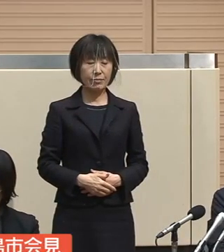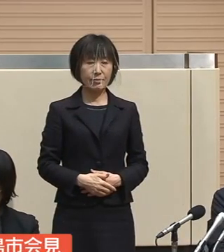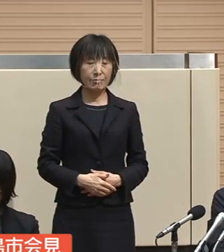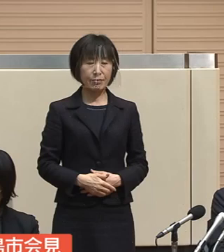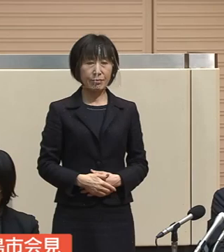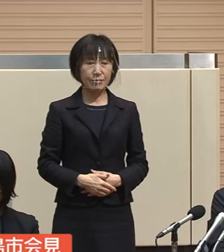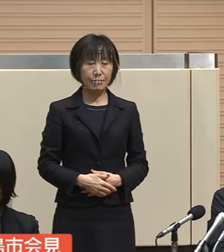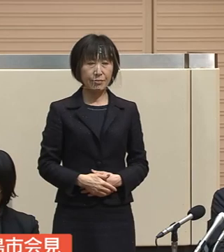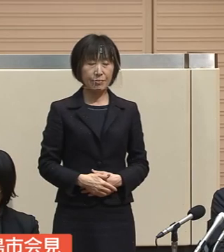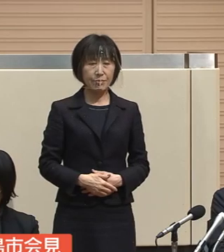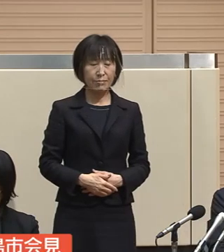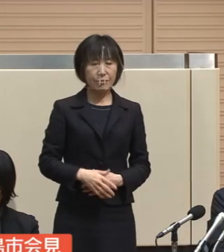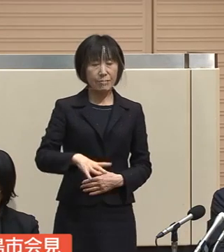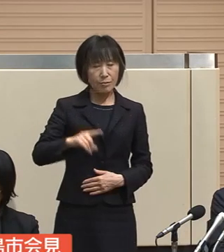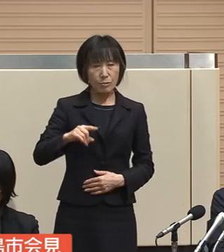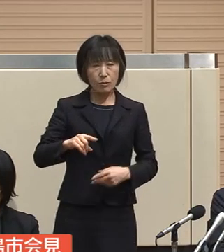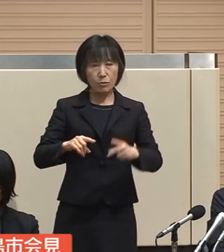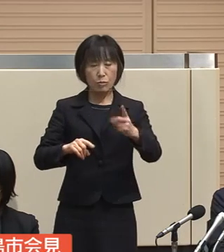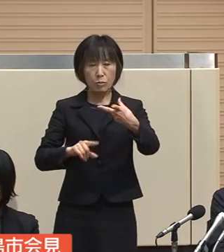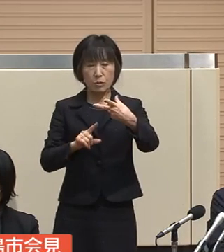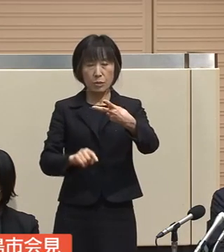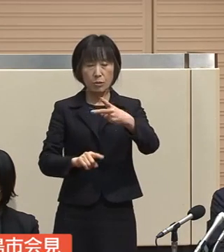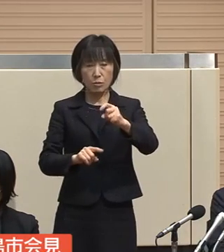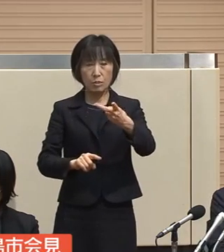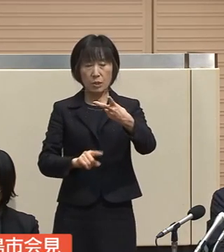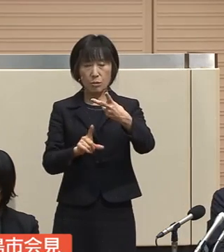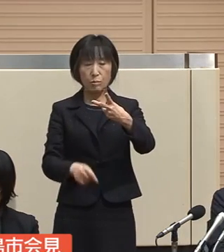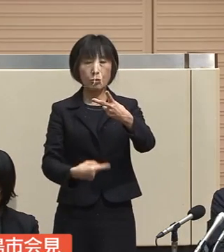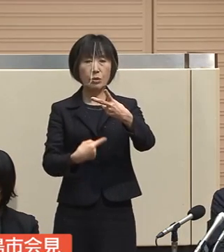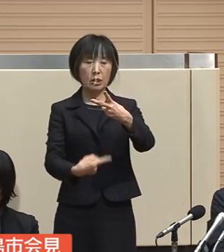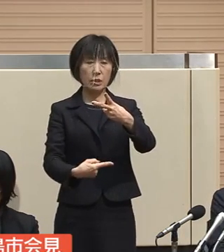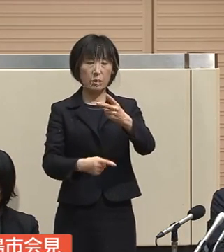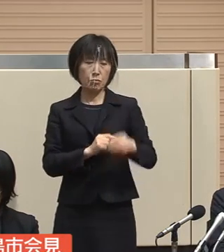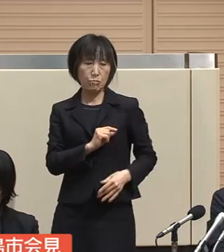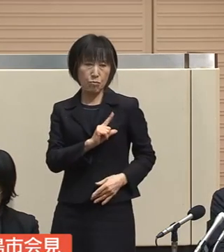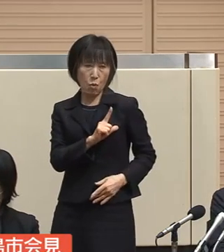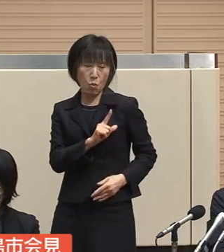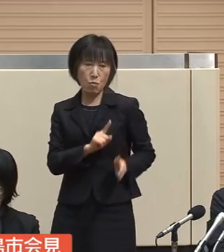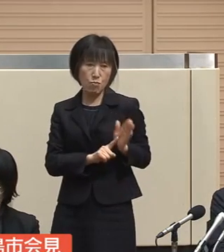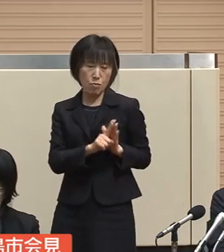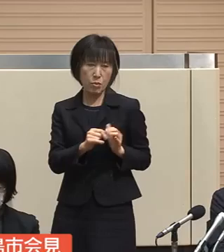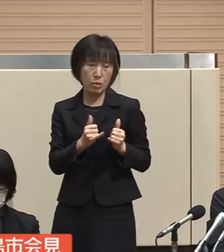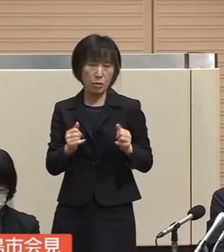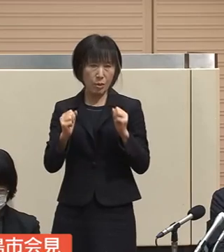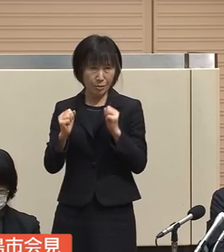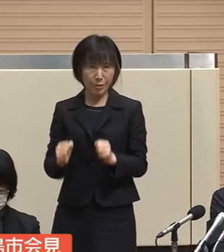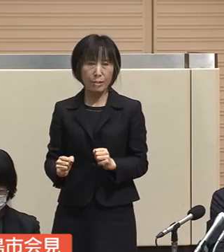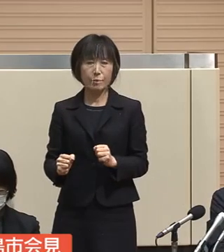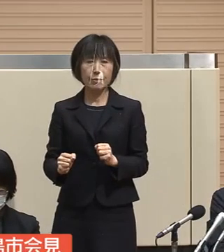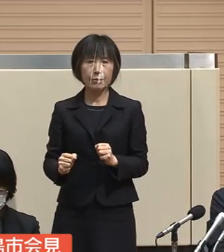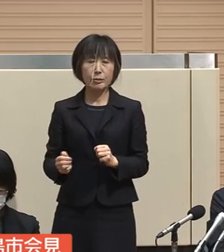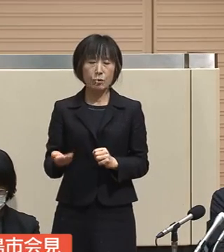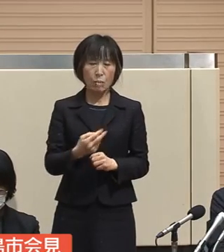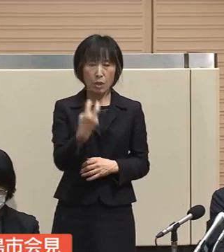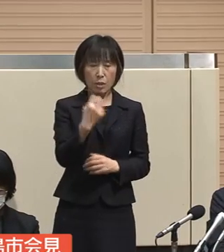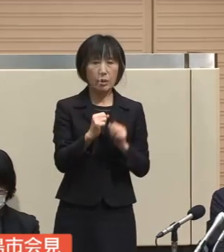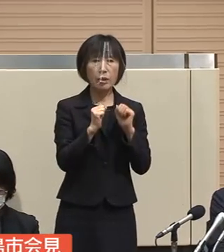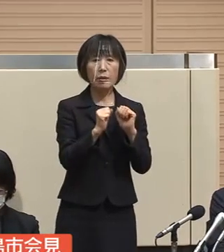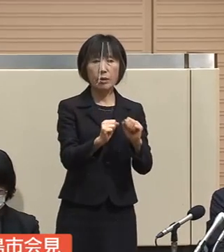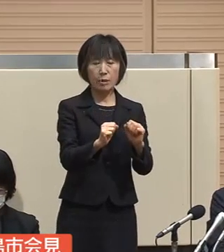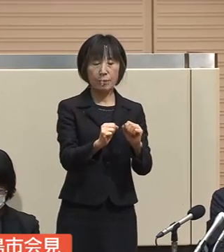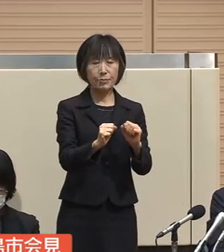最初の10月1日に発熱された方で、その後検査されて